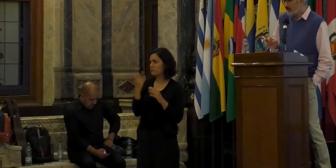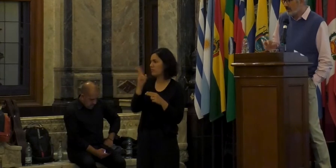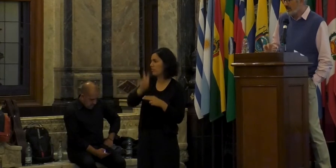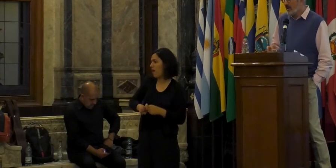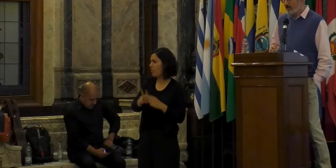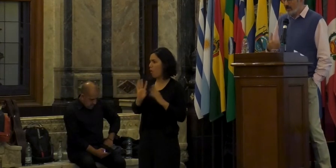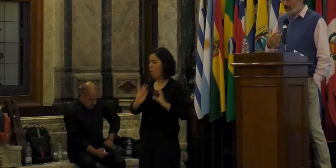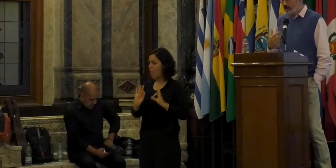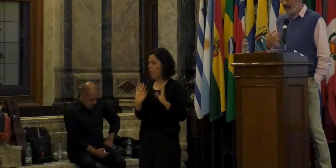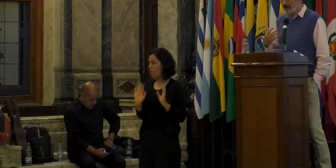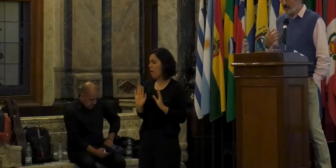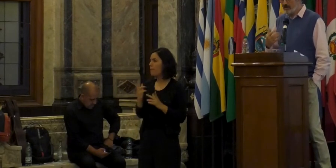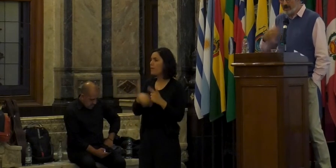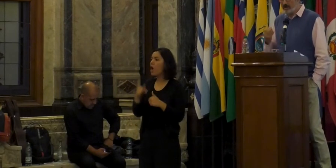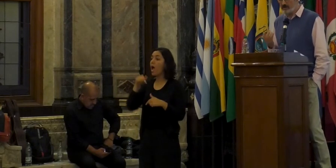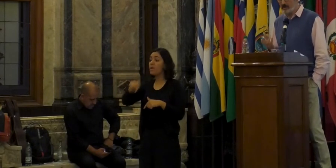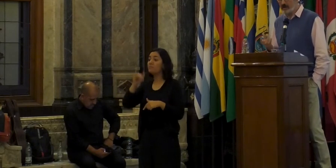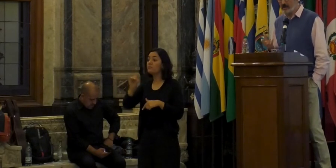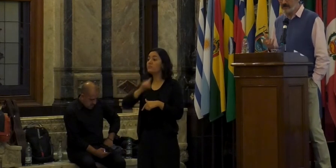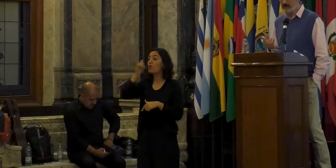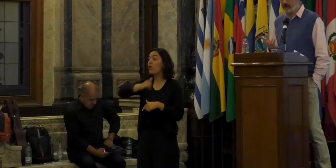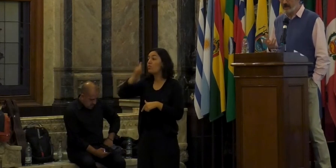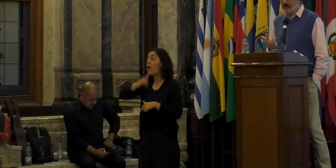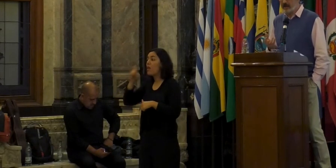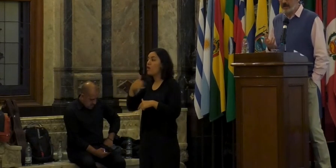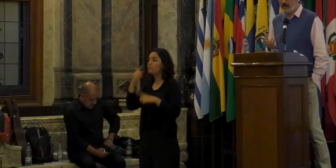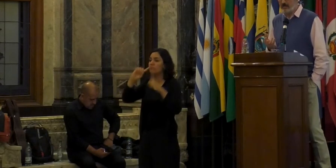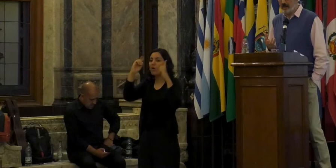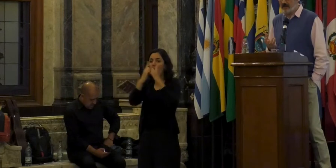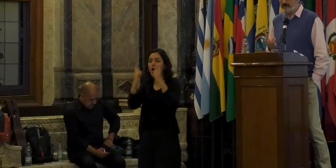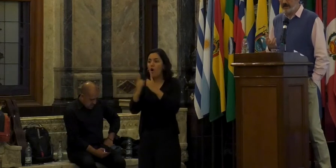sus sitios, pero fueron apareciendo microhistorias